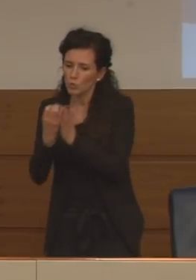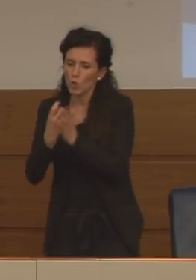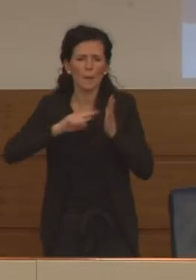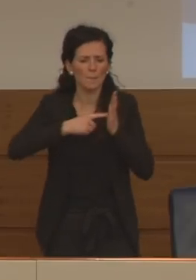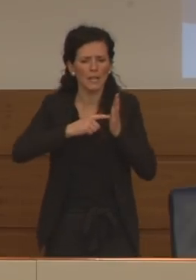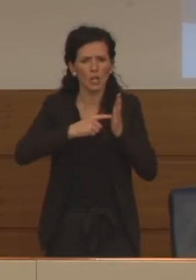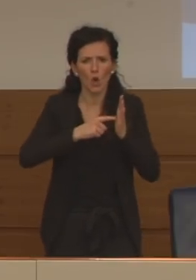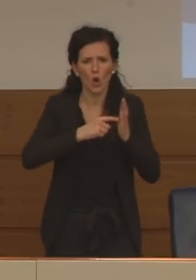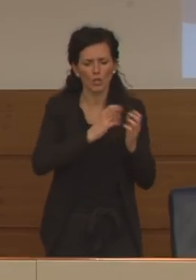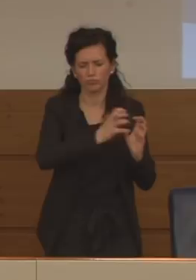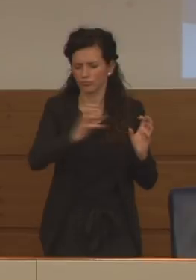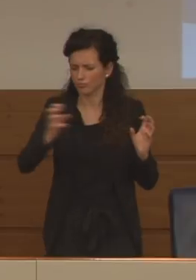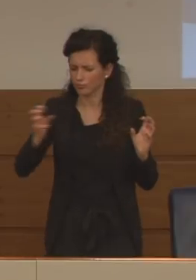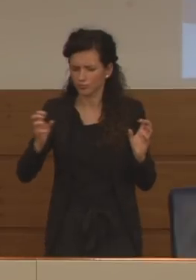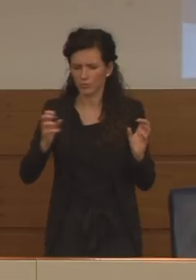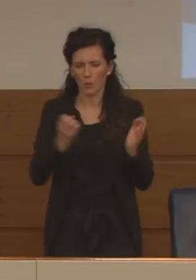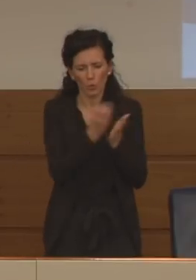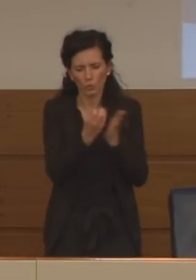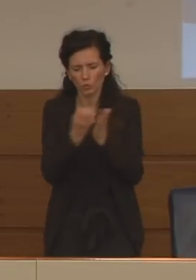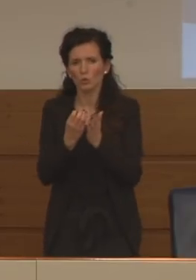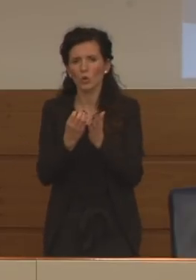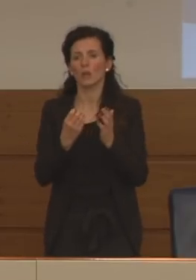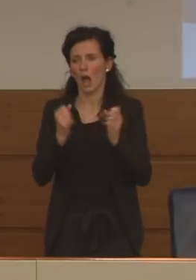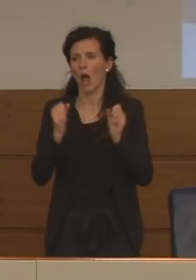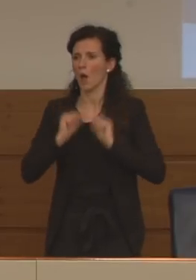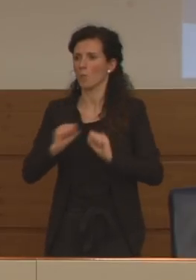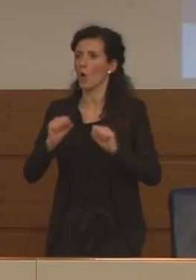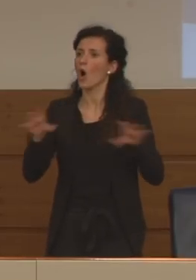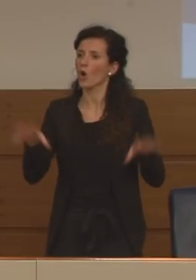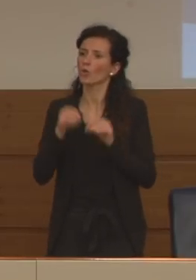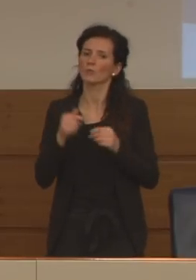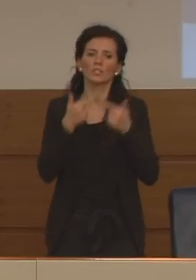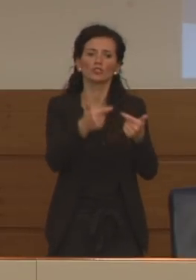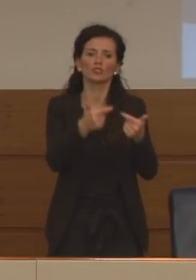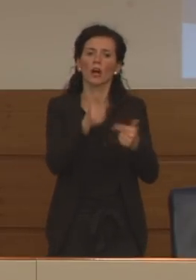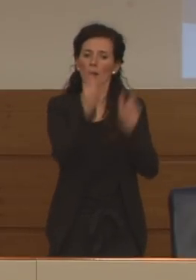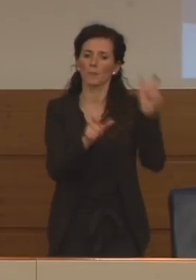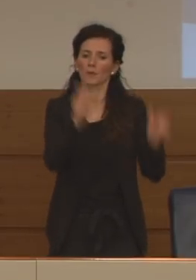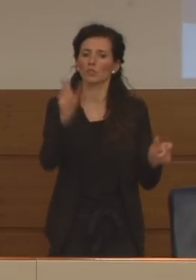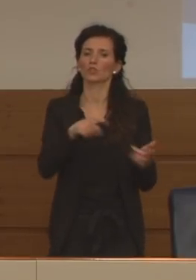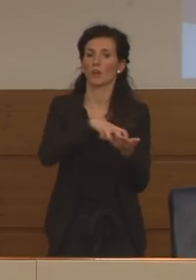quindi renderlo disponibile a tutte le persone partendo da quelle più fragili ovviamente